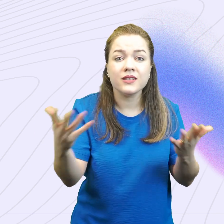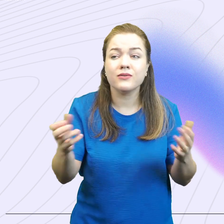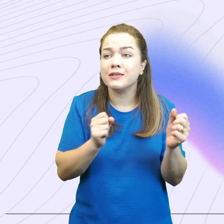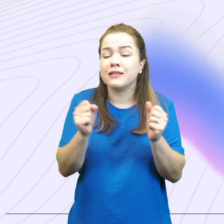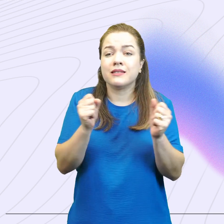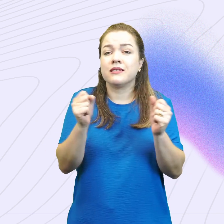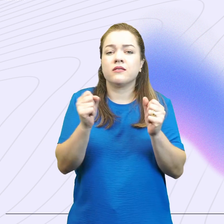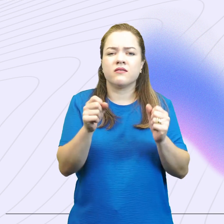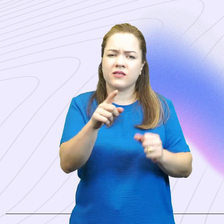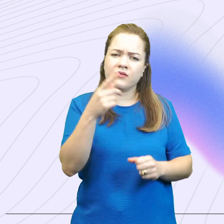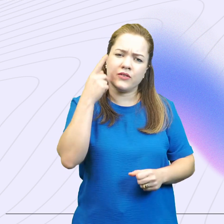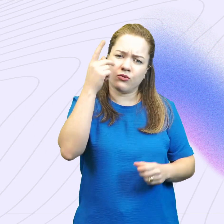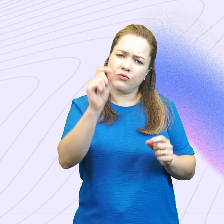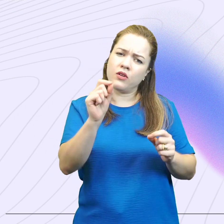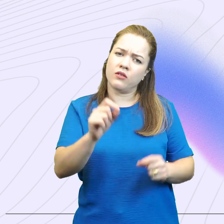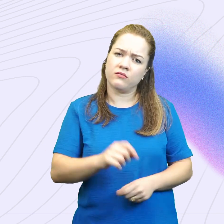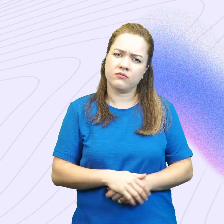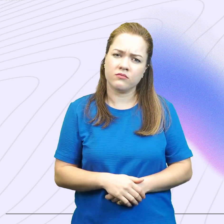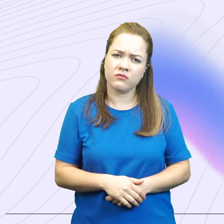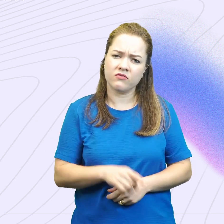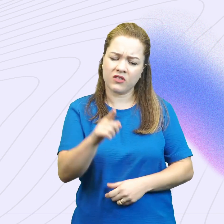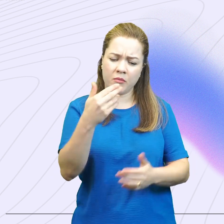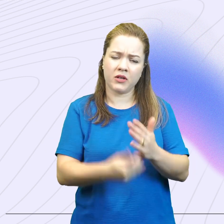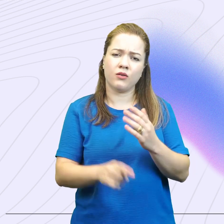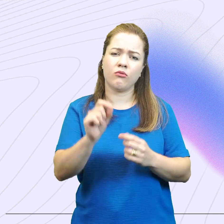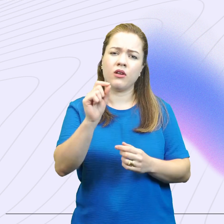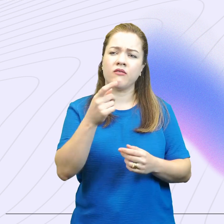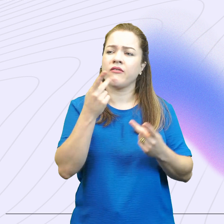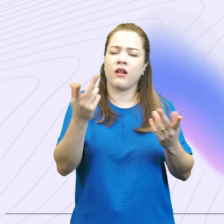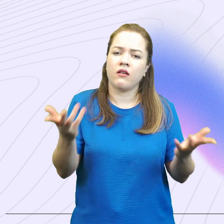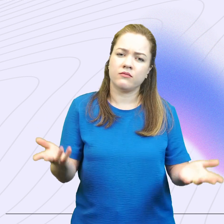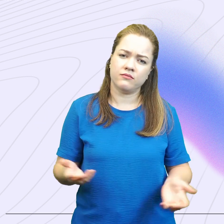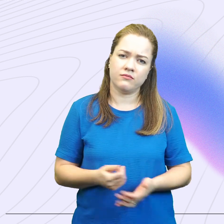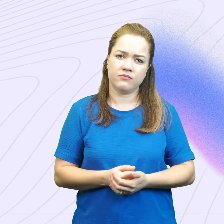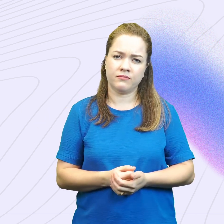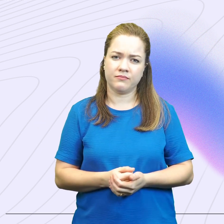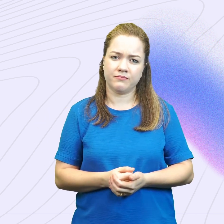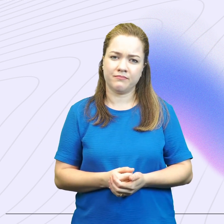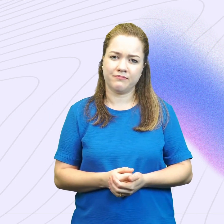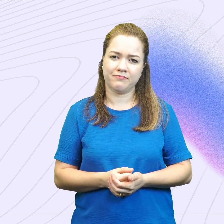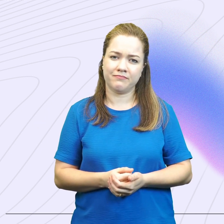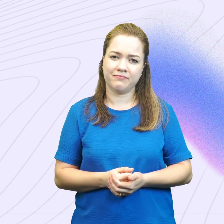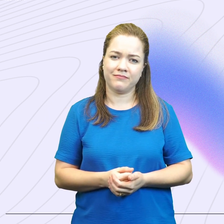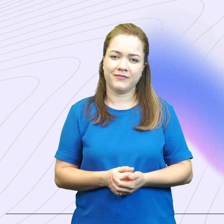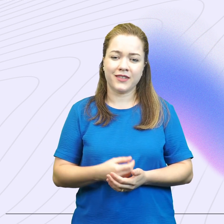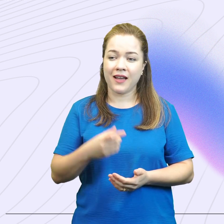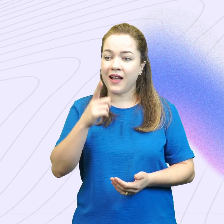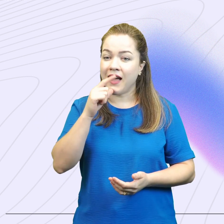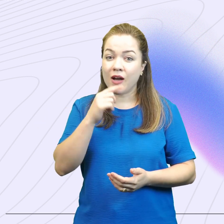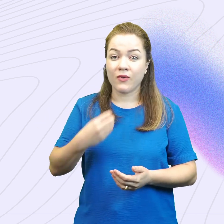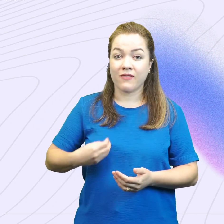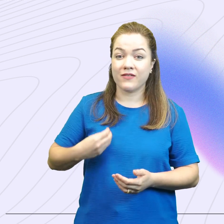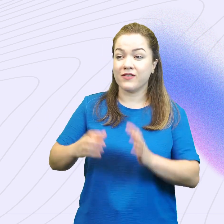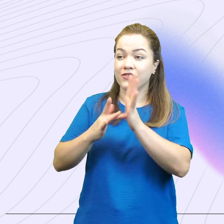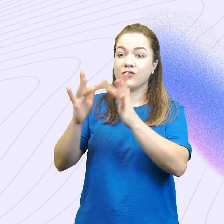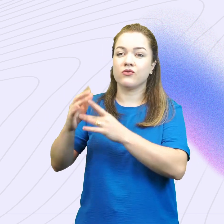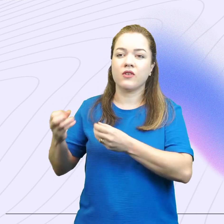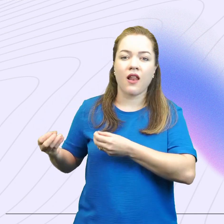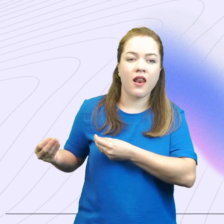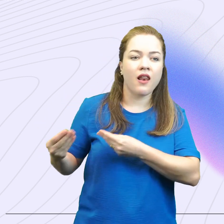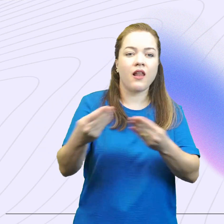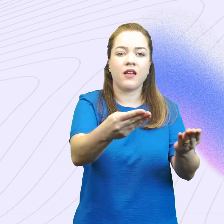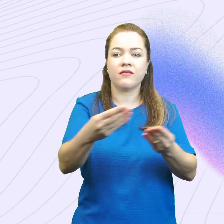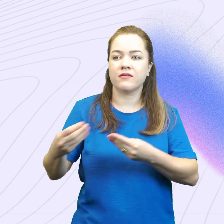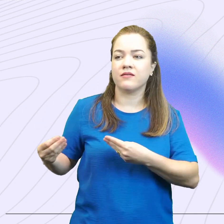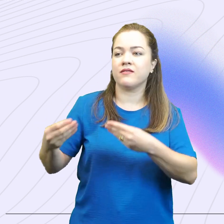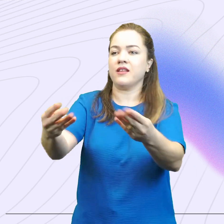está com vergonha do quê? O que você vai perder se falar? Seja um desses que leva dessa água viva. Seja um desses que